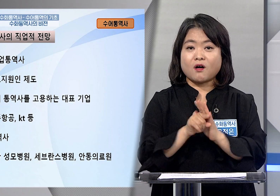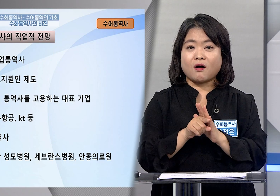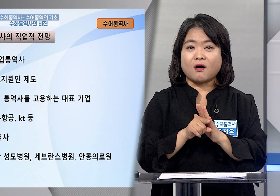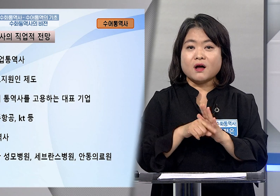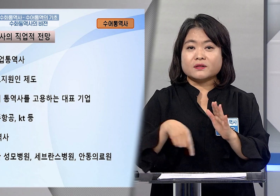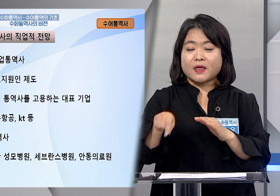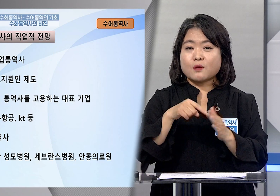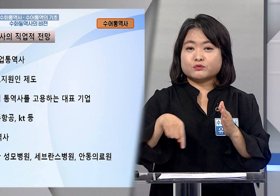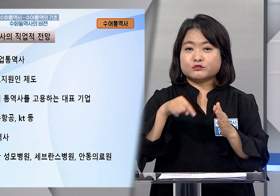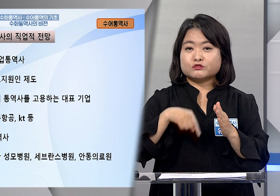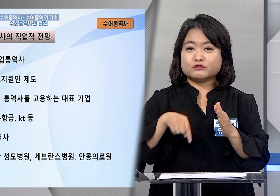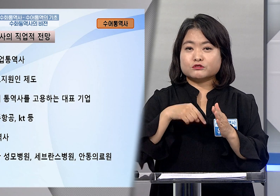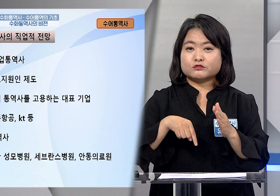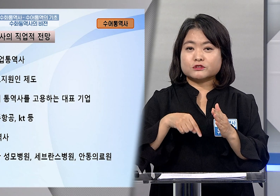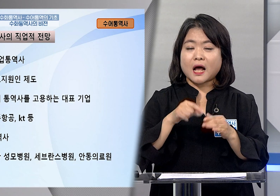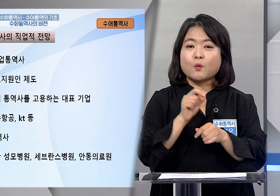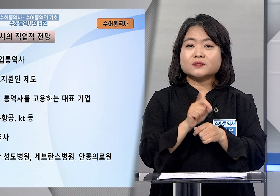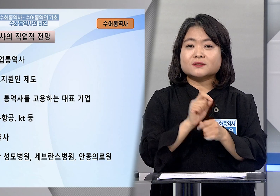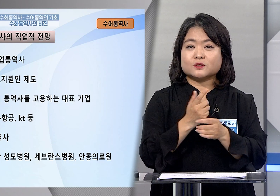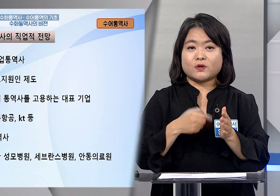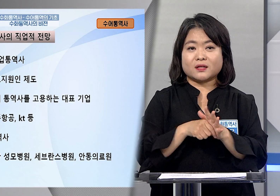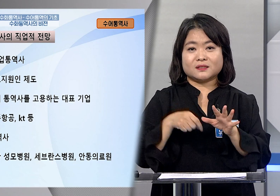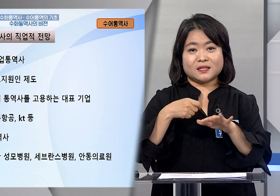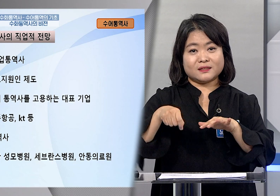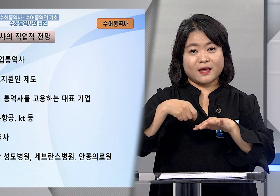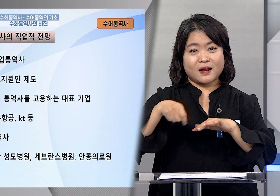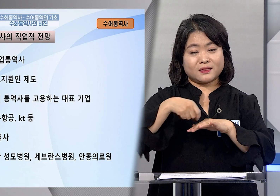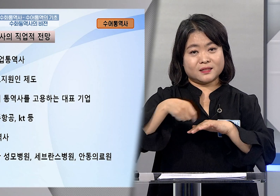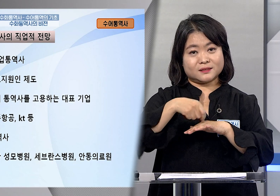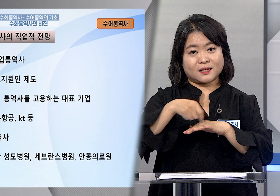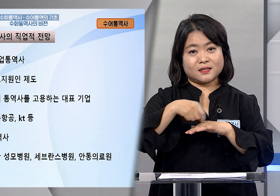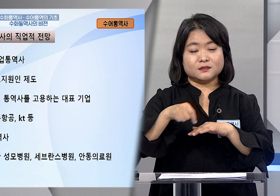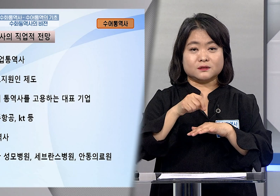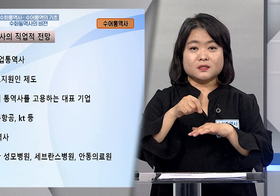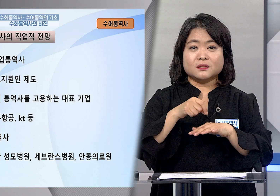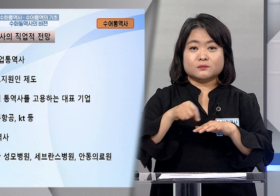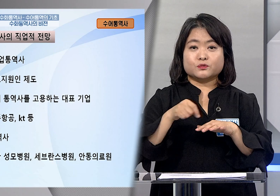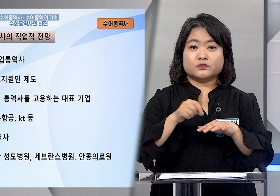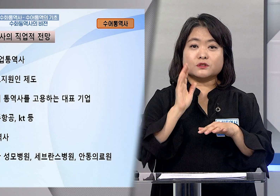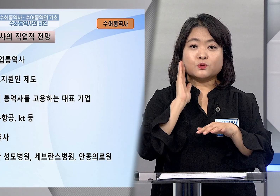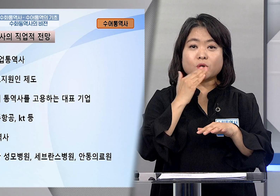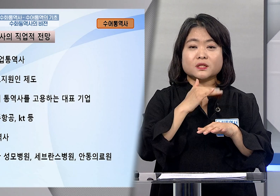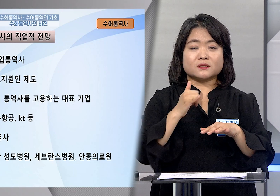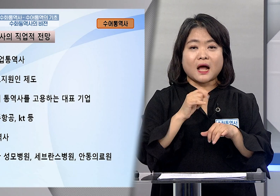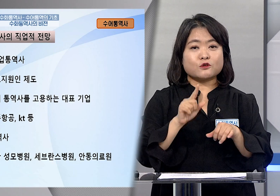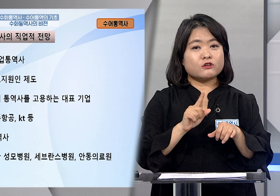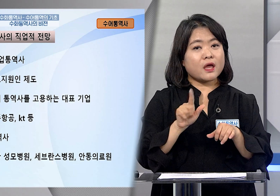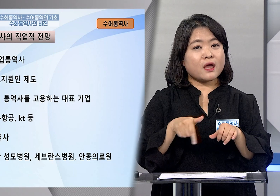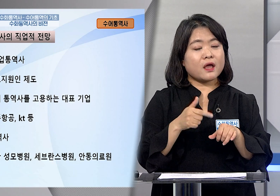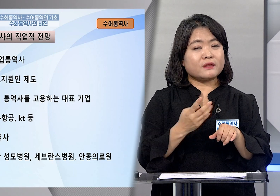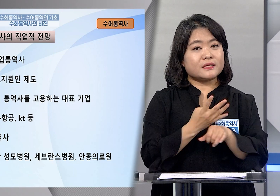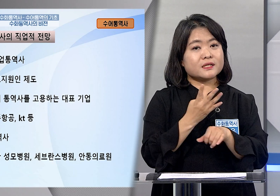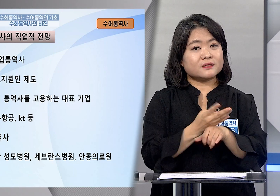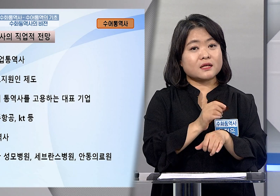위해서 내부 사원들을 위한 이 네일아트 하는 분들, 농인들을 하루에 4시간,